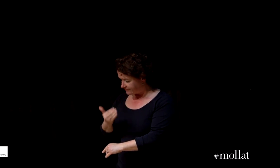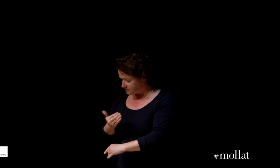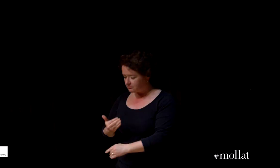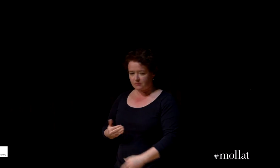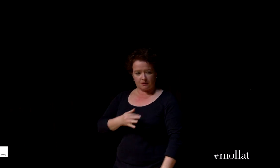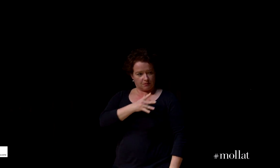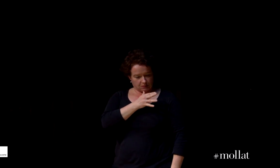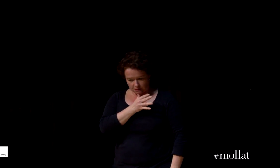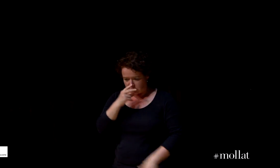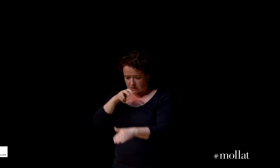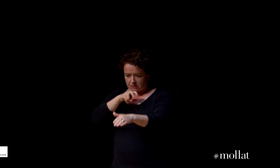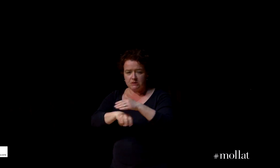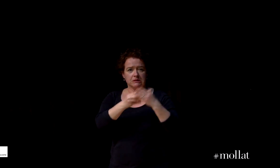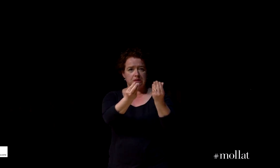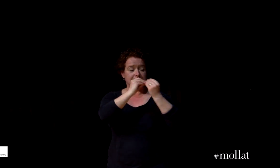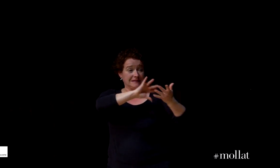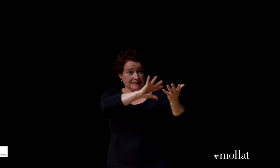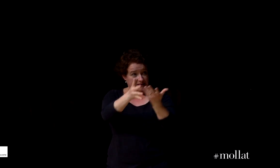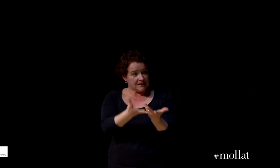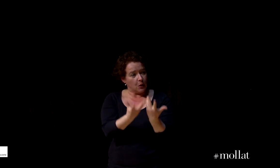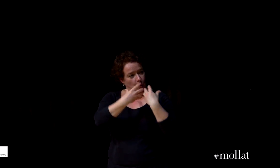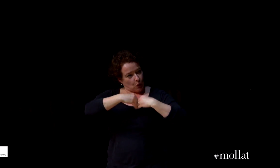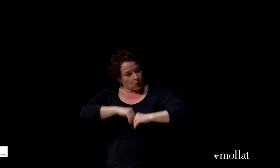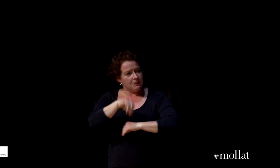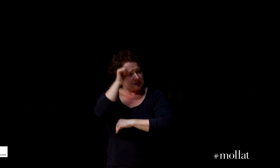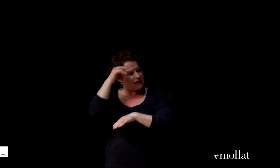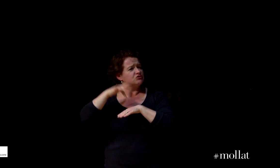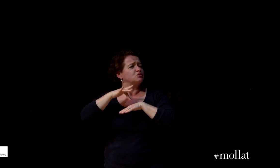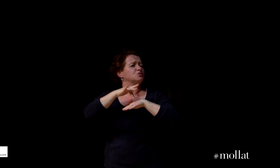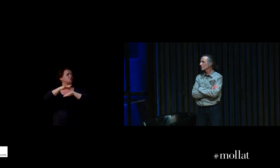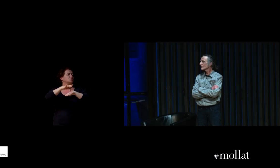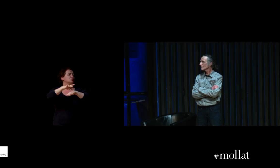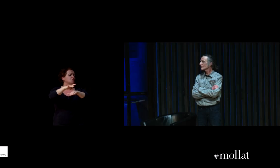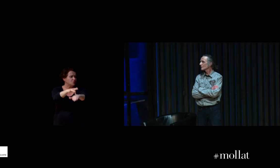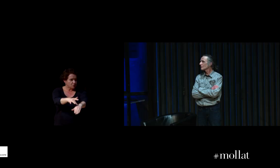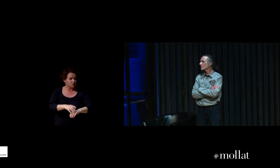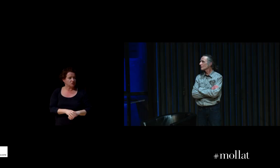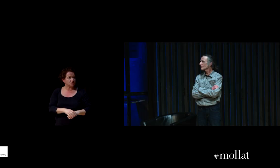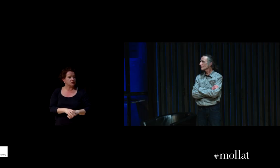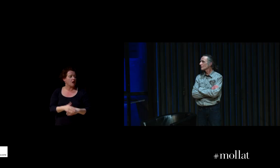Je vais à Vincennes. Et là, j'ai fait tous mes stages avec M. Poulain. Je ne sais pas si vous savez qui c'est. Et je me